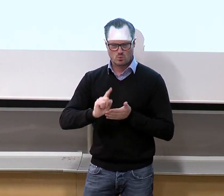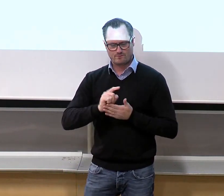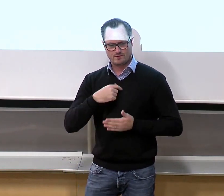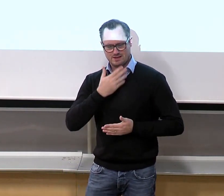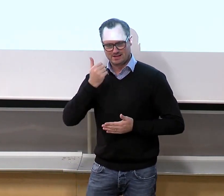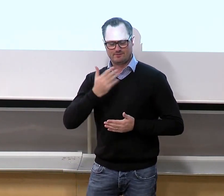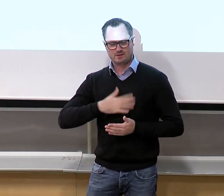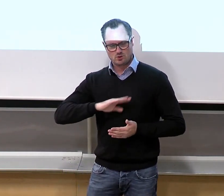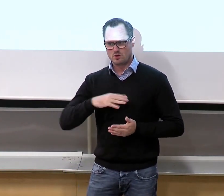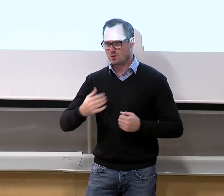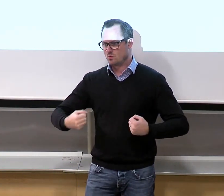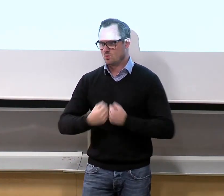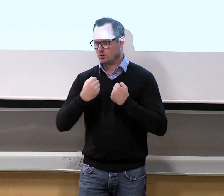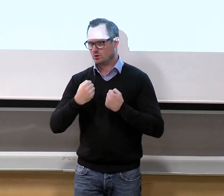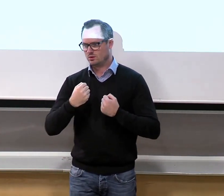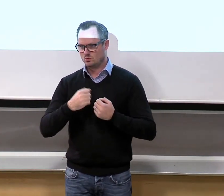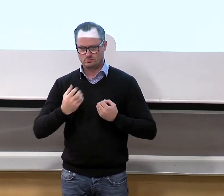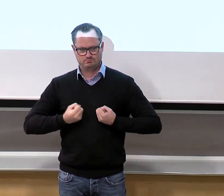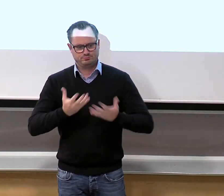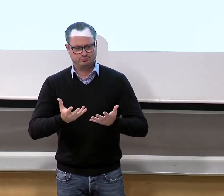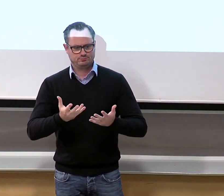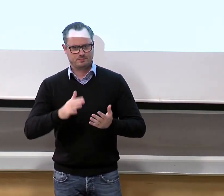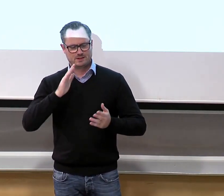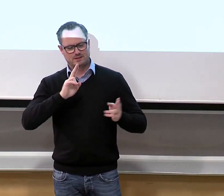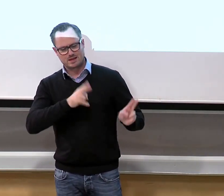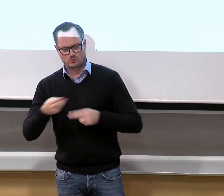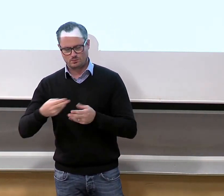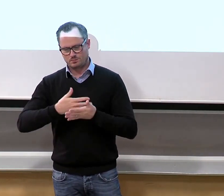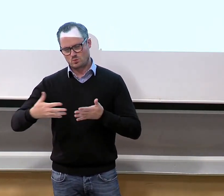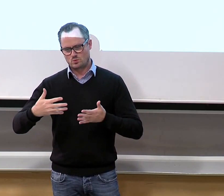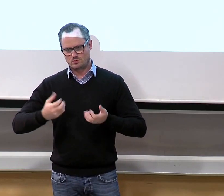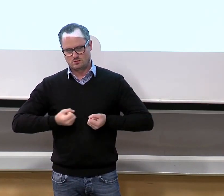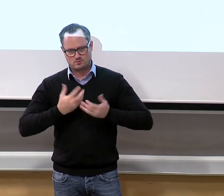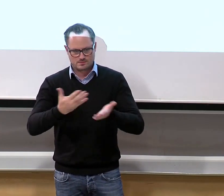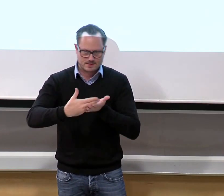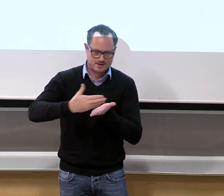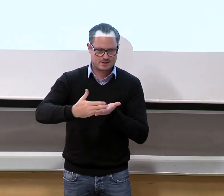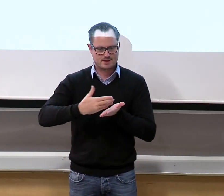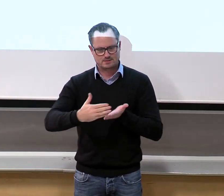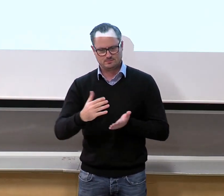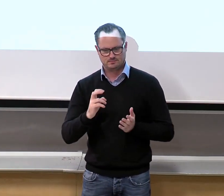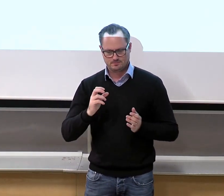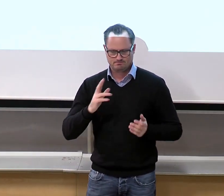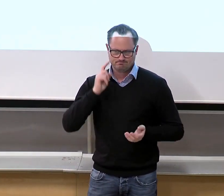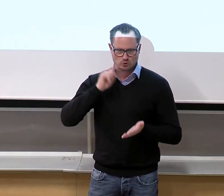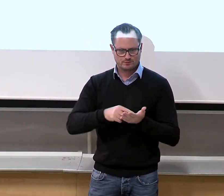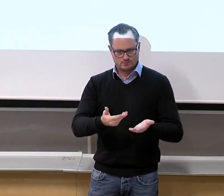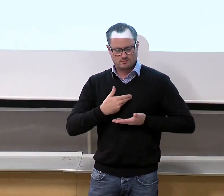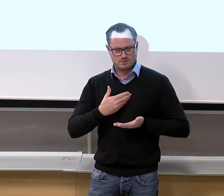reseminne. Jag tyckte att de berättelserna om olycka fungerade bäst för att språkproduktionen blev bäst